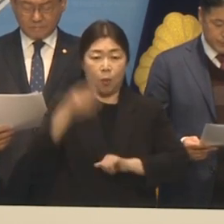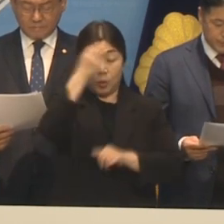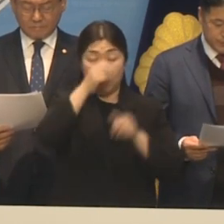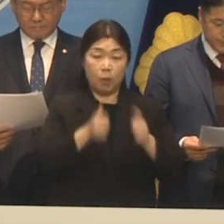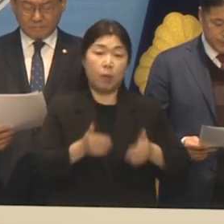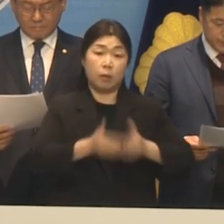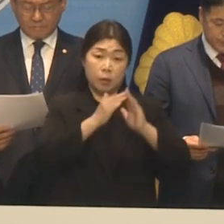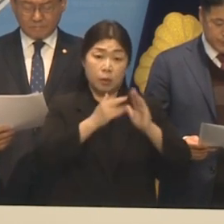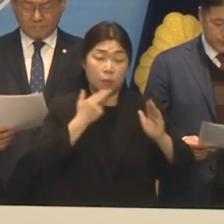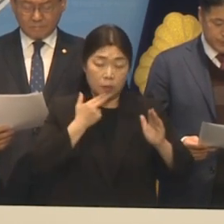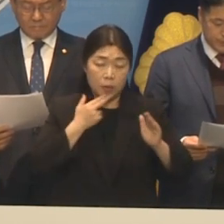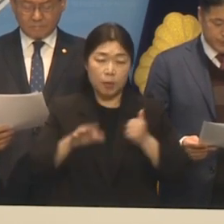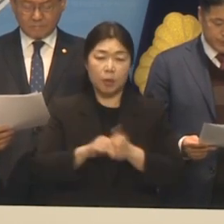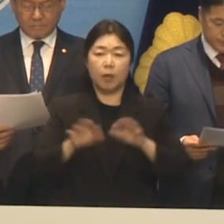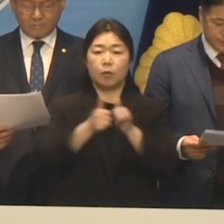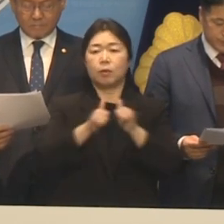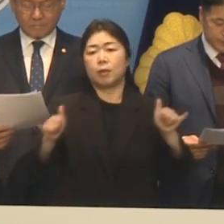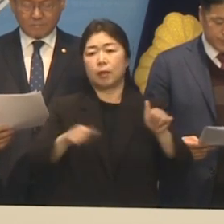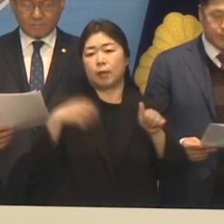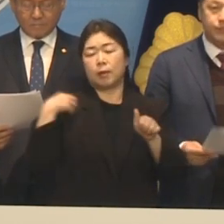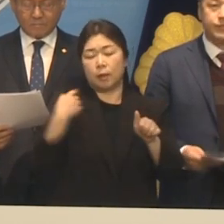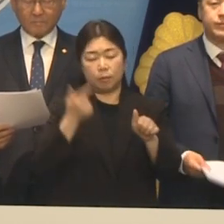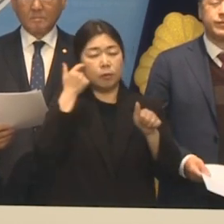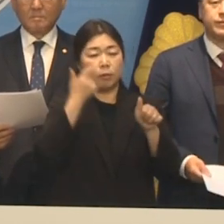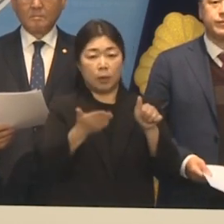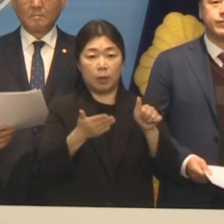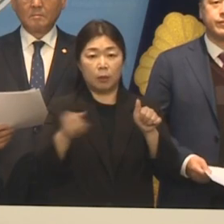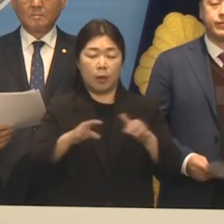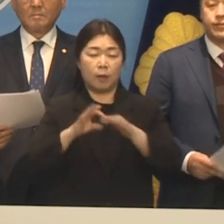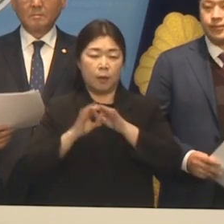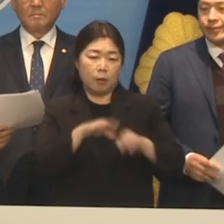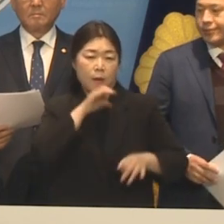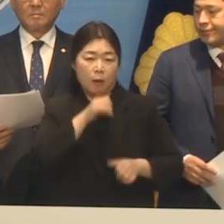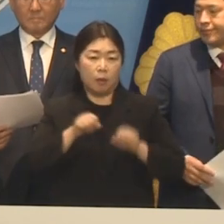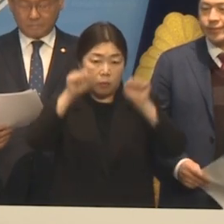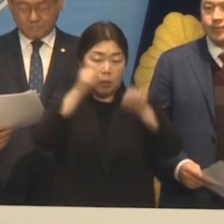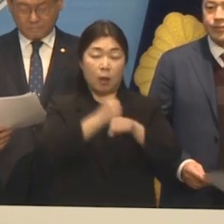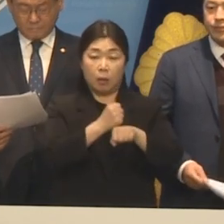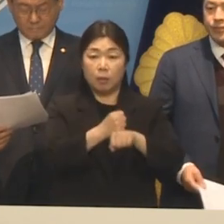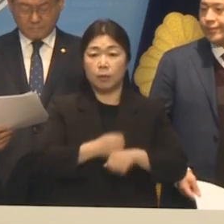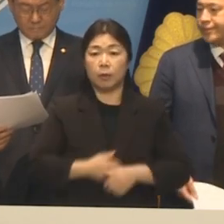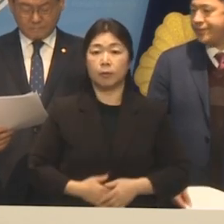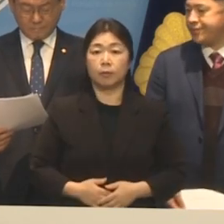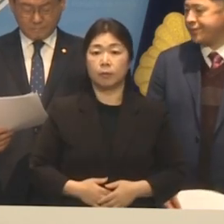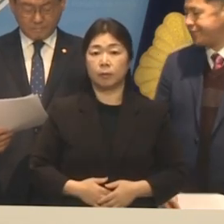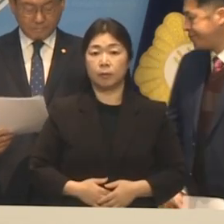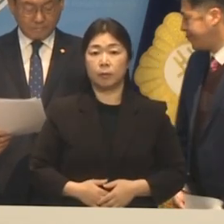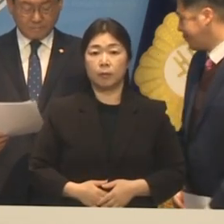대하여 정치인들에게 책임을 묻고 지속적인 항의 운동을 버릴 계획이다